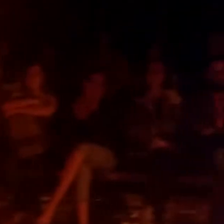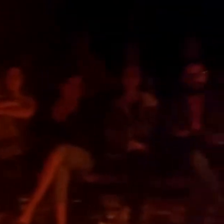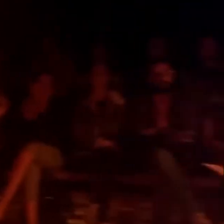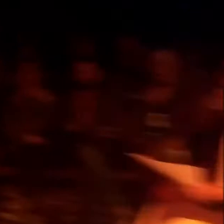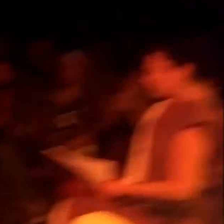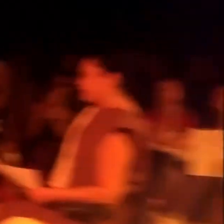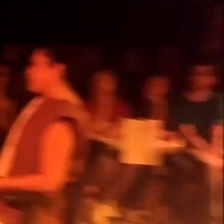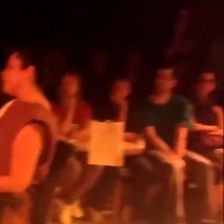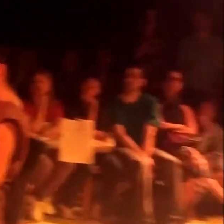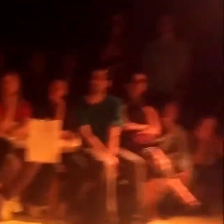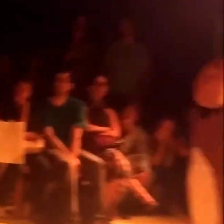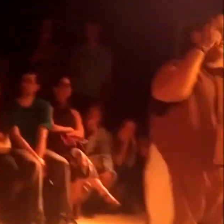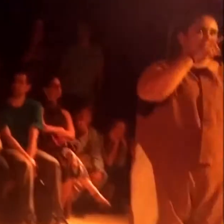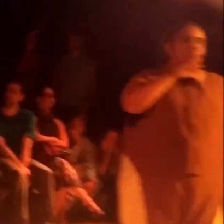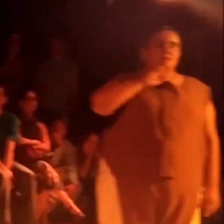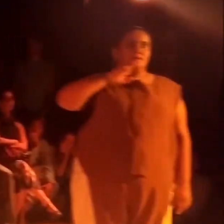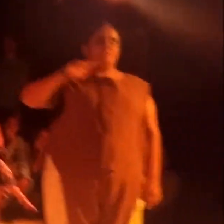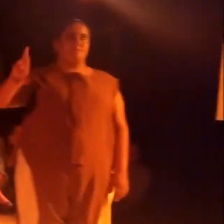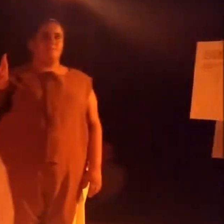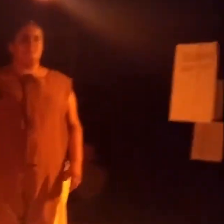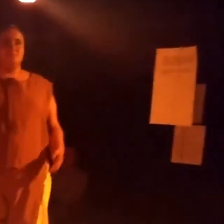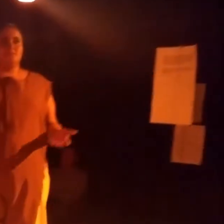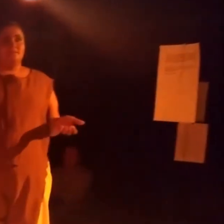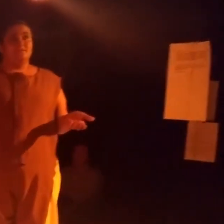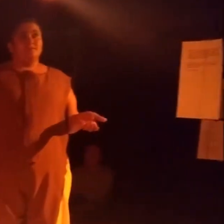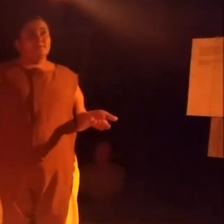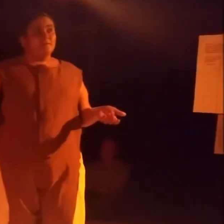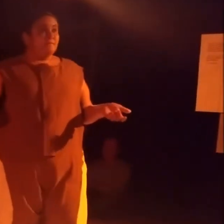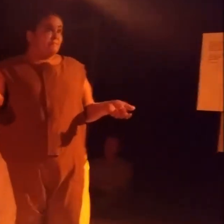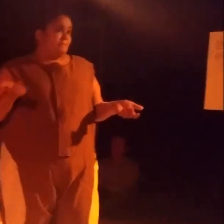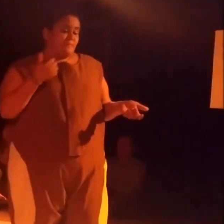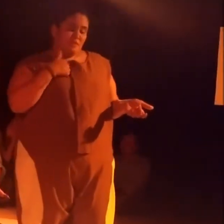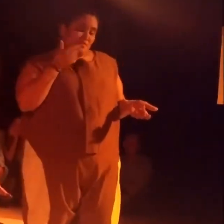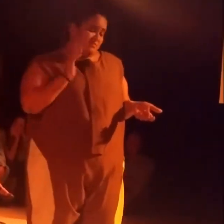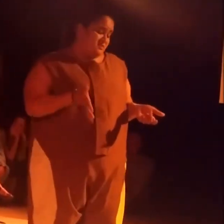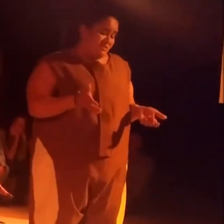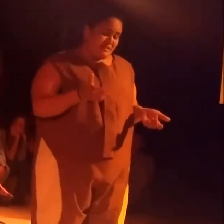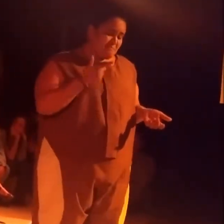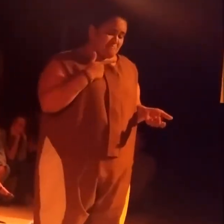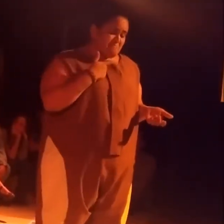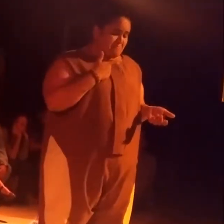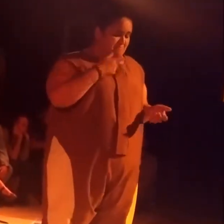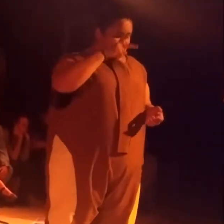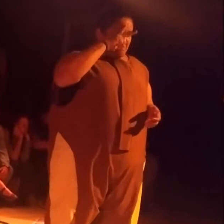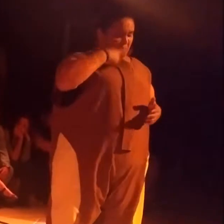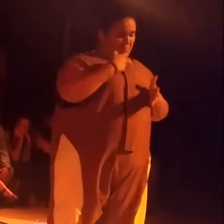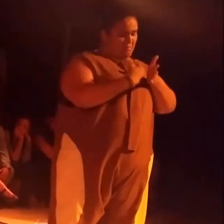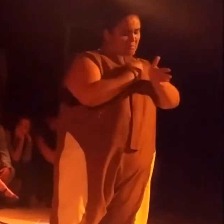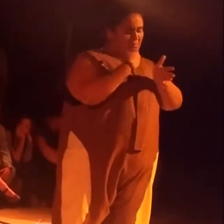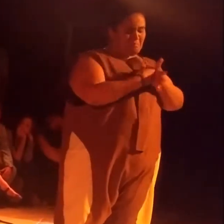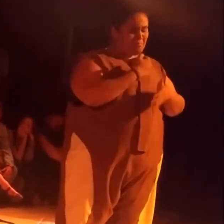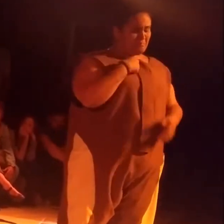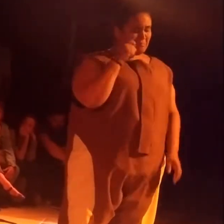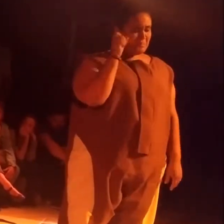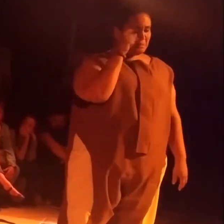É difícil dar-lhe essa informação. Eu perdi um pouco o hábito de interrogar a mim mesma.